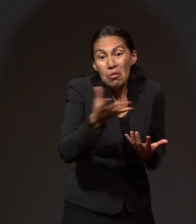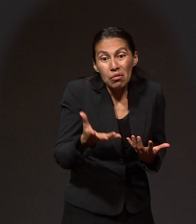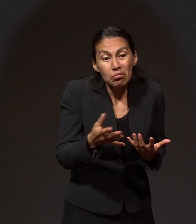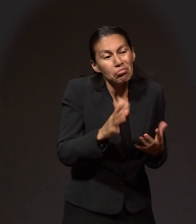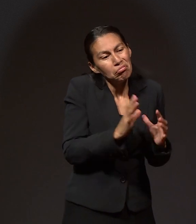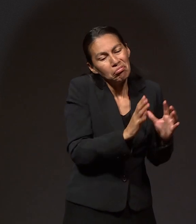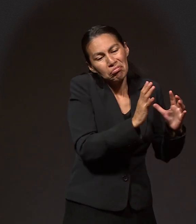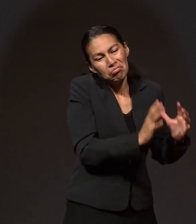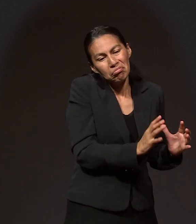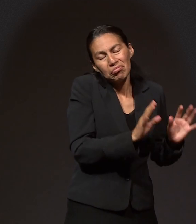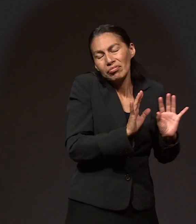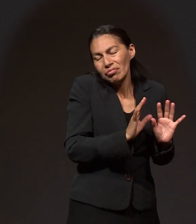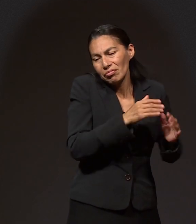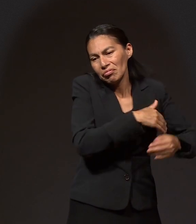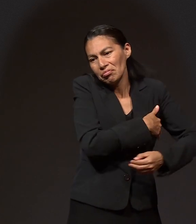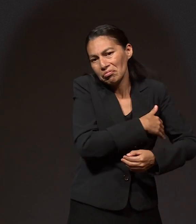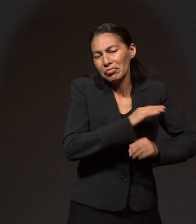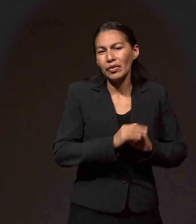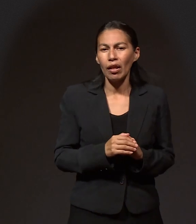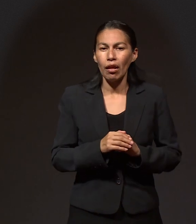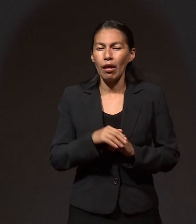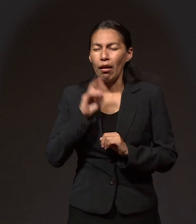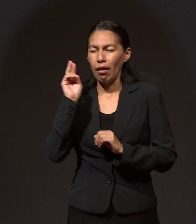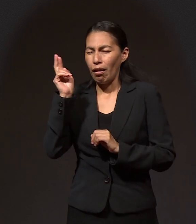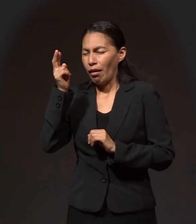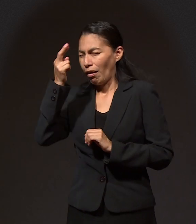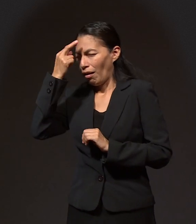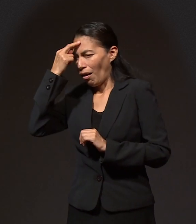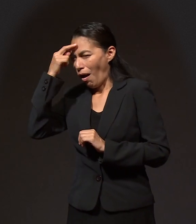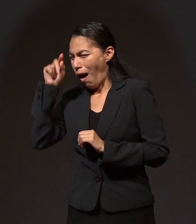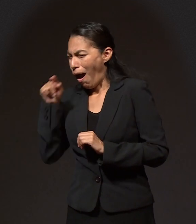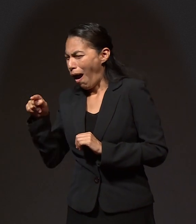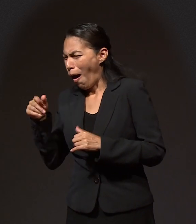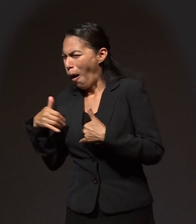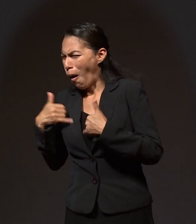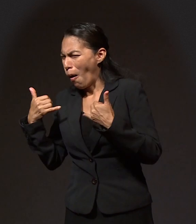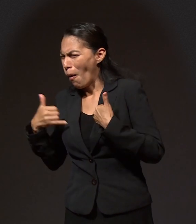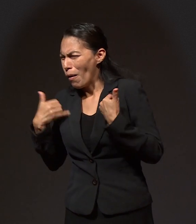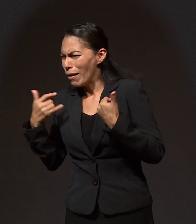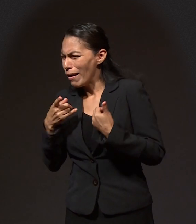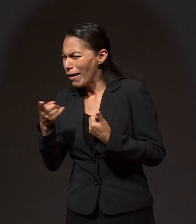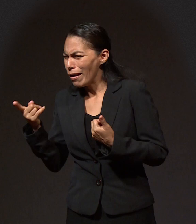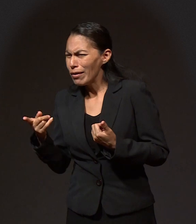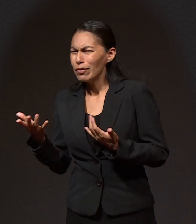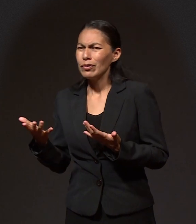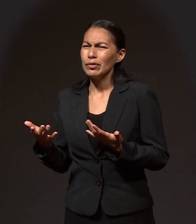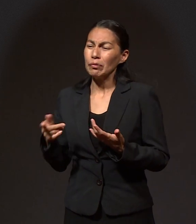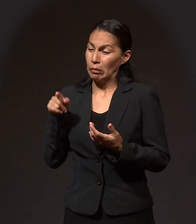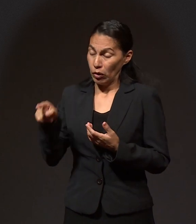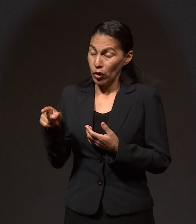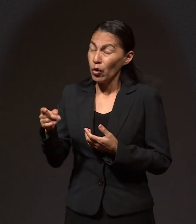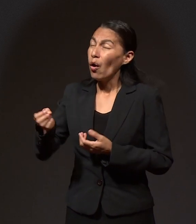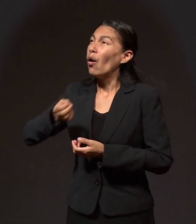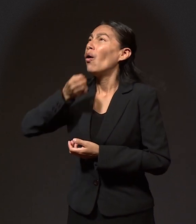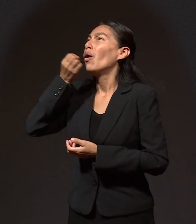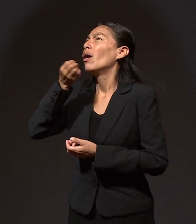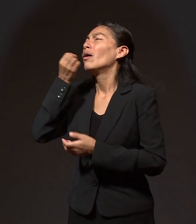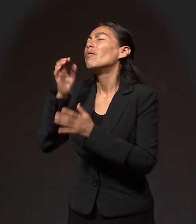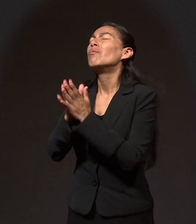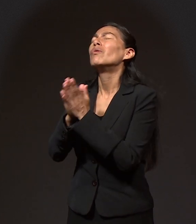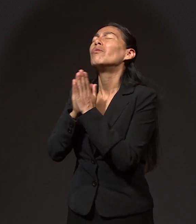se acordó de estos jóvenes que hacían obras de caridad. Ahora, estos jóvenes habían estado orando, Señor, estamos saliendo en las noticias, ya nos conocen todo el pueblo.